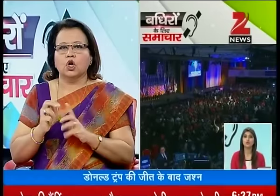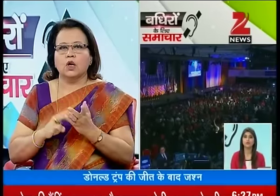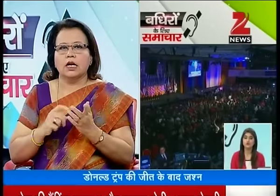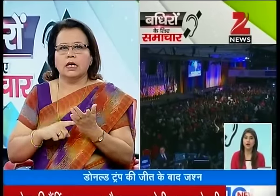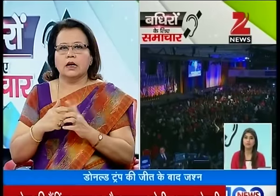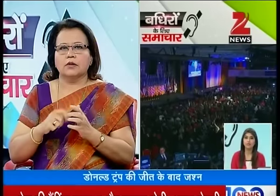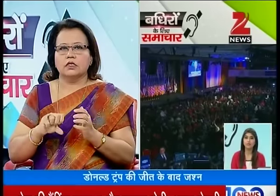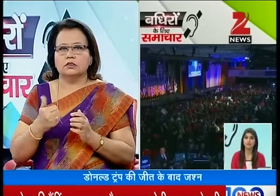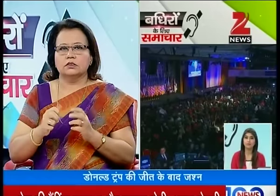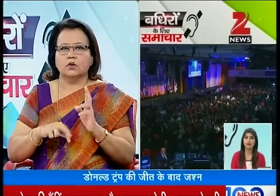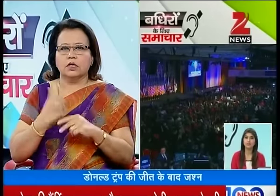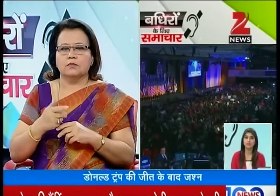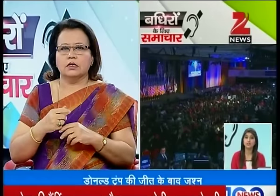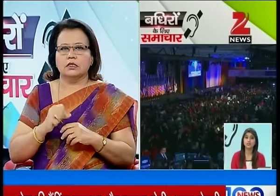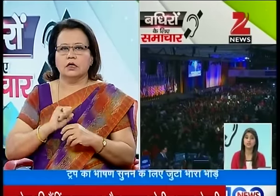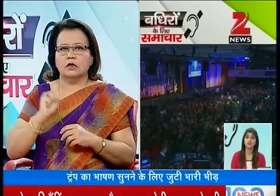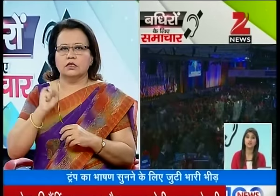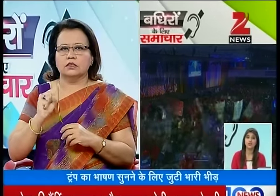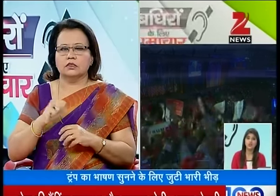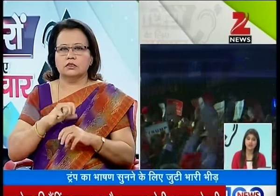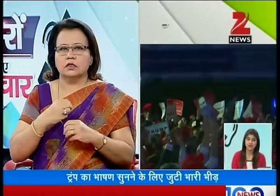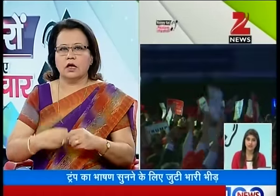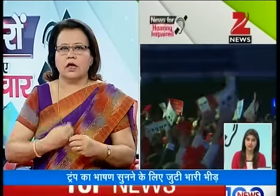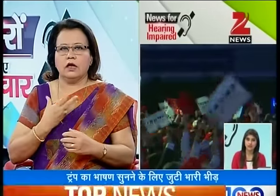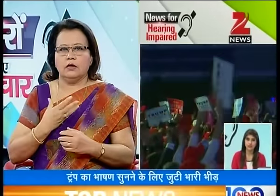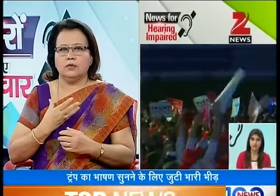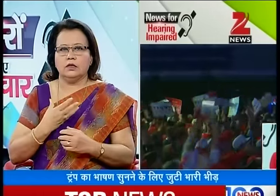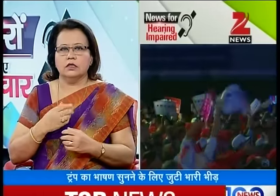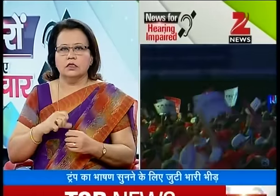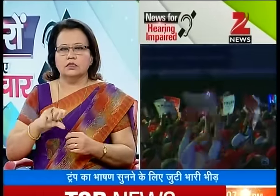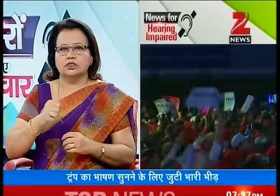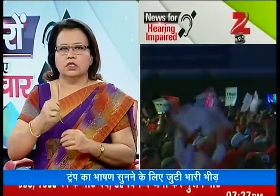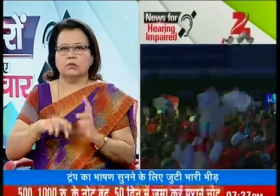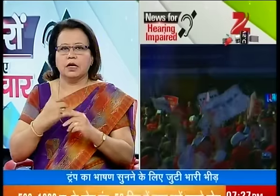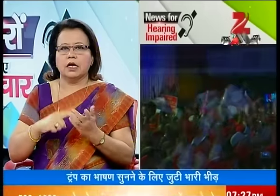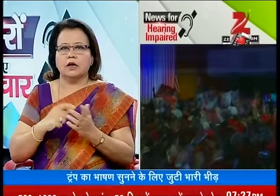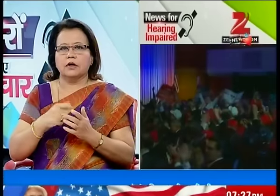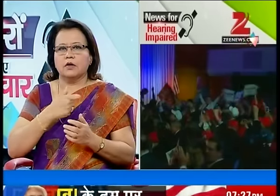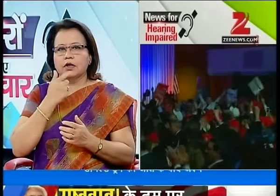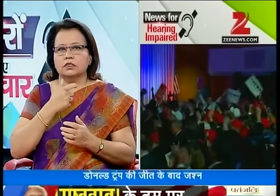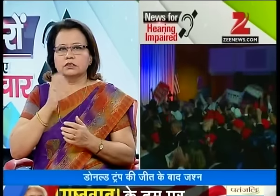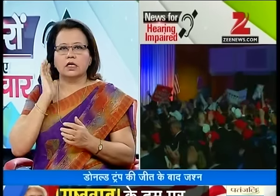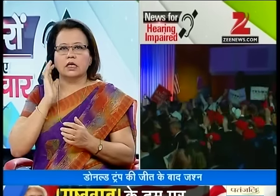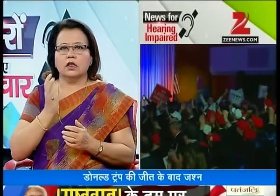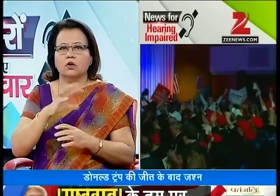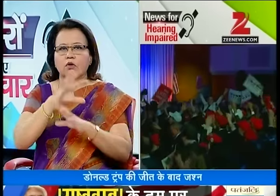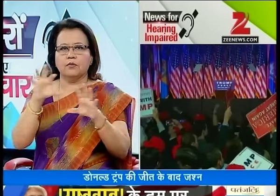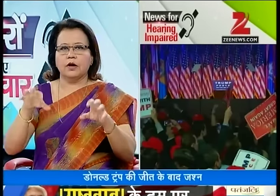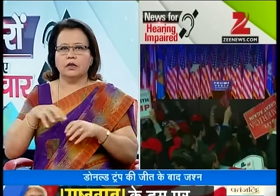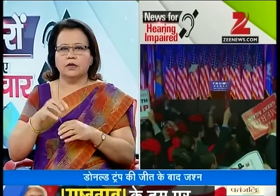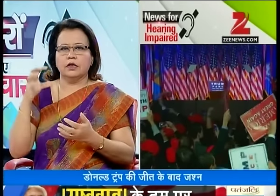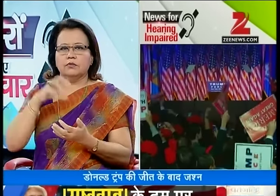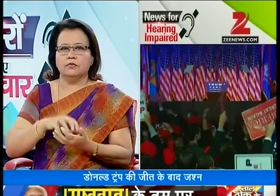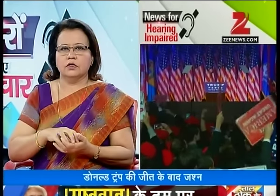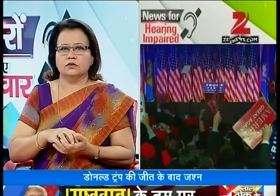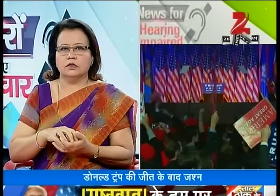चुनाव में डोनाल्ड ट्रंप की जीत के बाद उनके समर्थकों ने जश्न मनाना शुरू कर दिया। जीत के बाद ट्रंप का भाषण सुनने के लिए